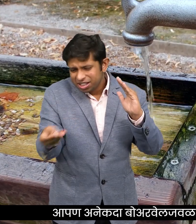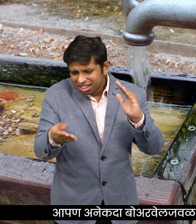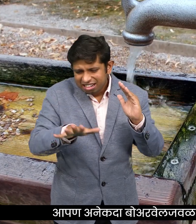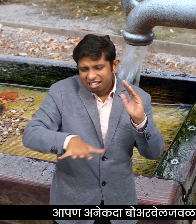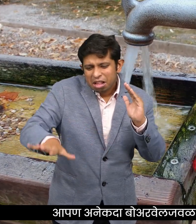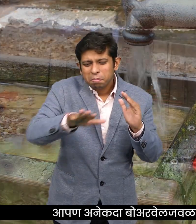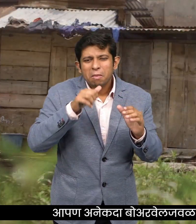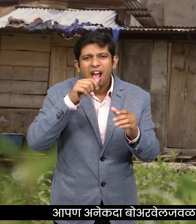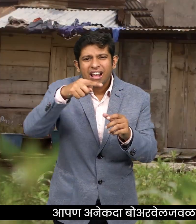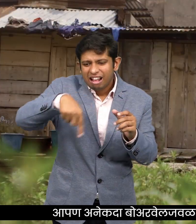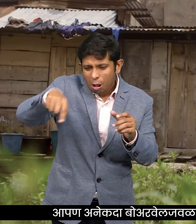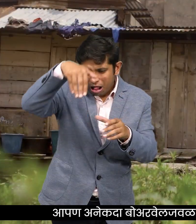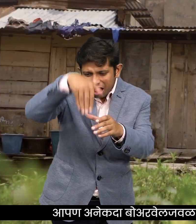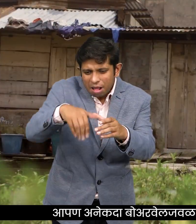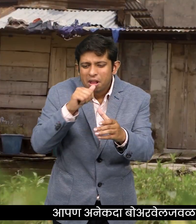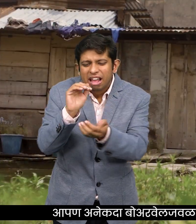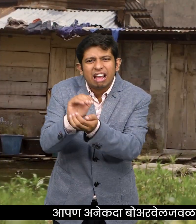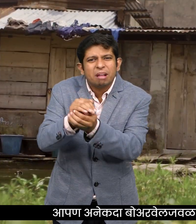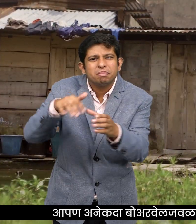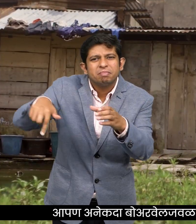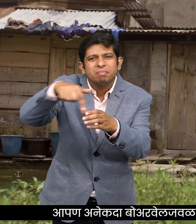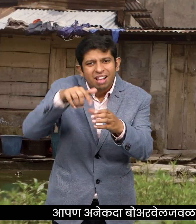बोरवेलजवळ किंवा घराजवळ पाणी साचलेले पाहतो.